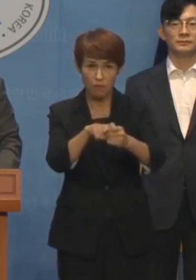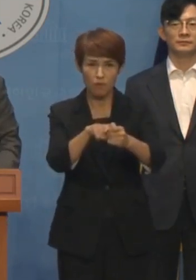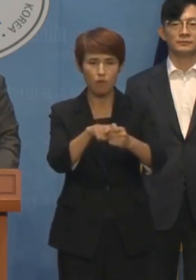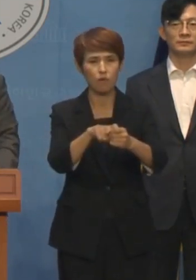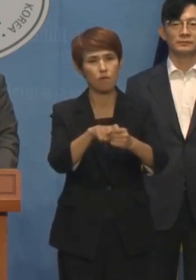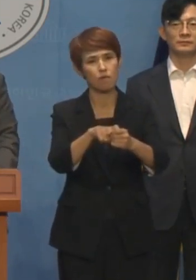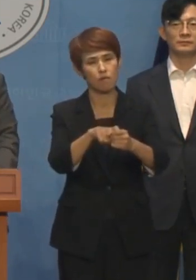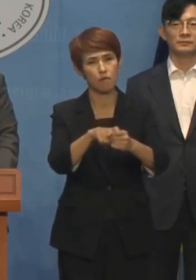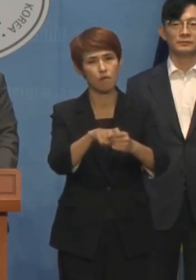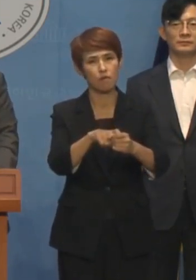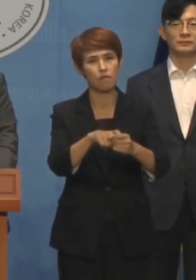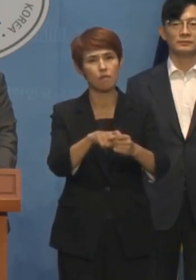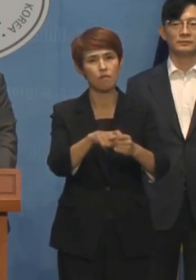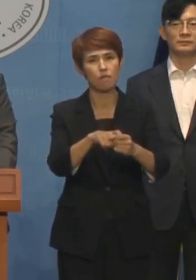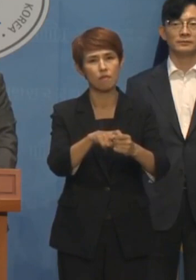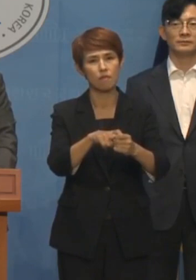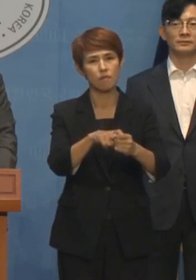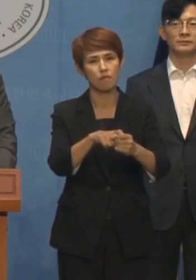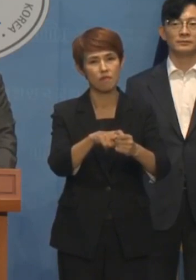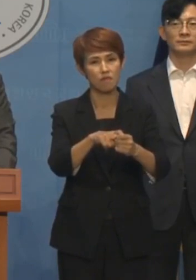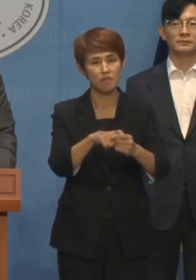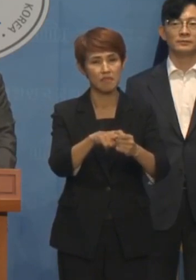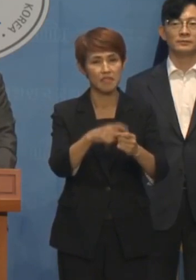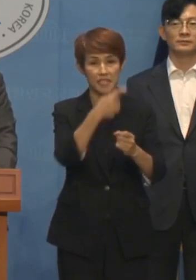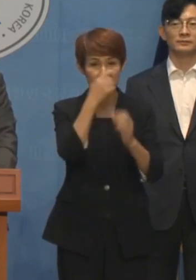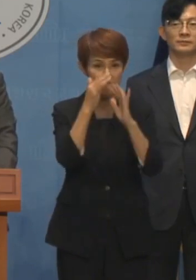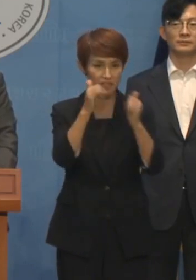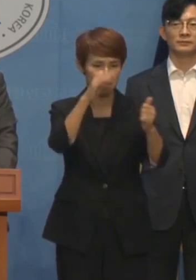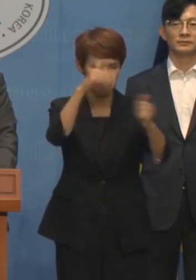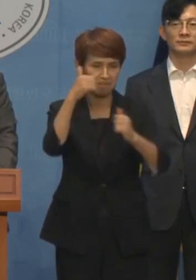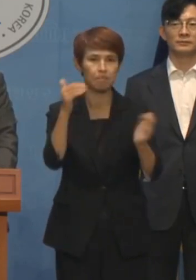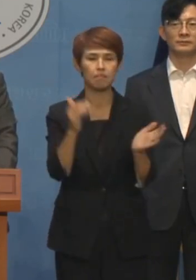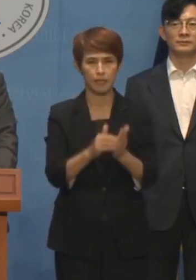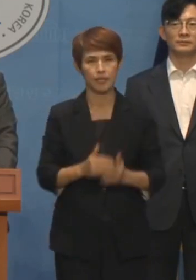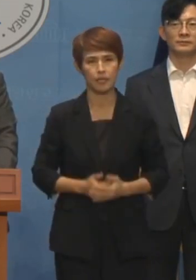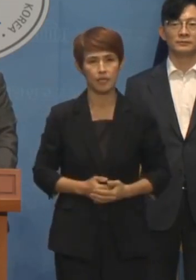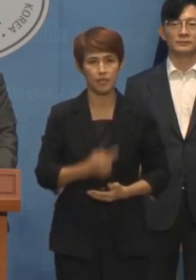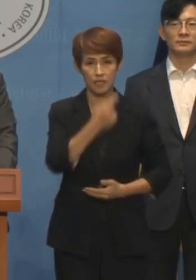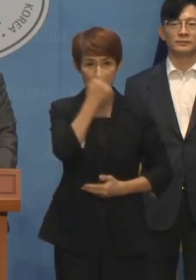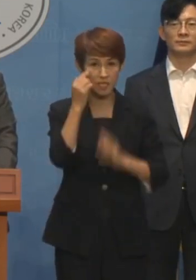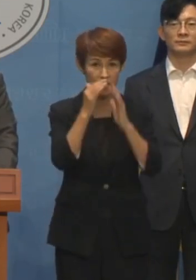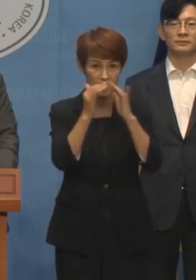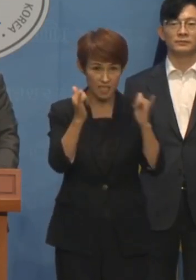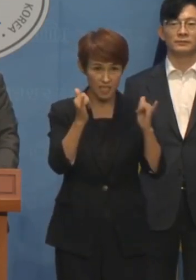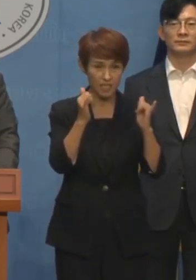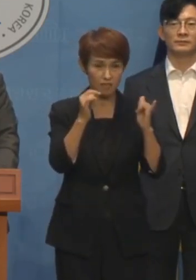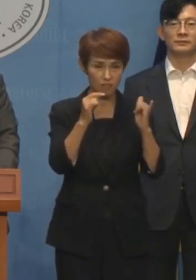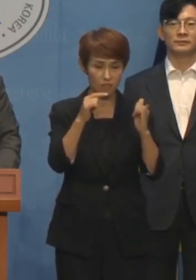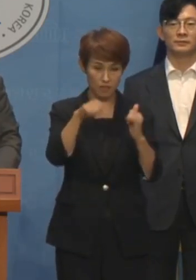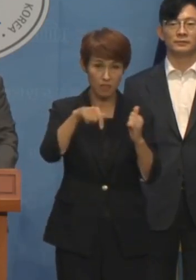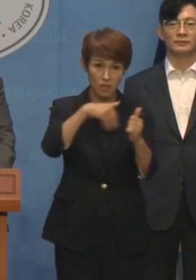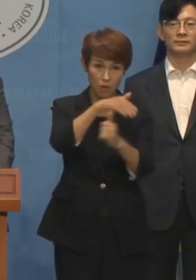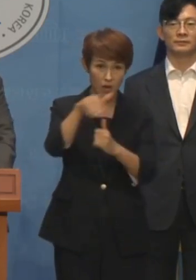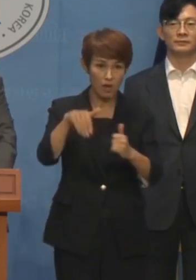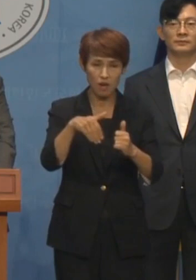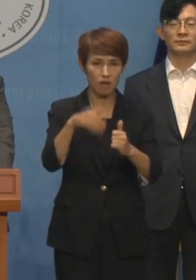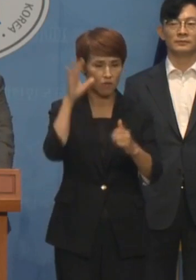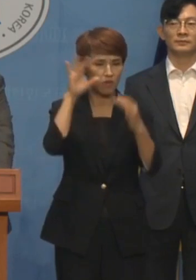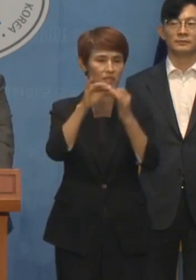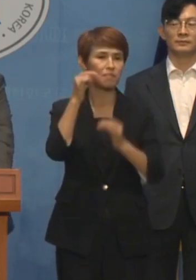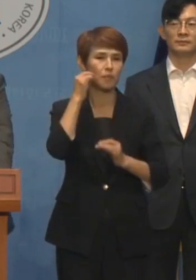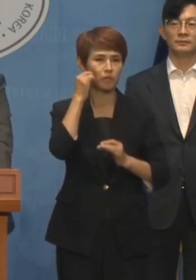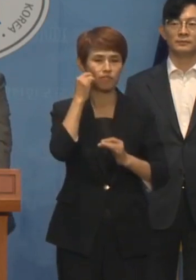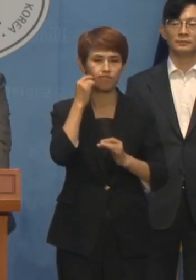수많은 참고인 증인을 채택했습니다. 저희들이 이 정의 채택과 일정에 동의할 수 없어서 불참했고 자리를